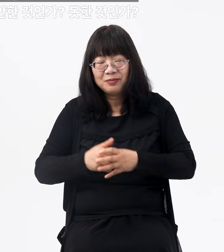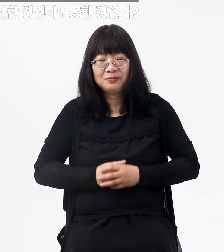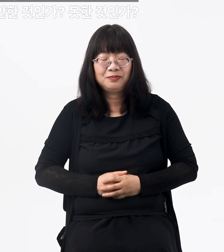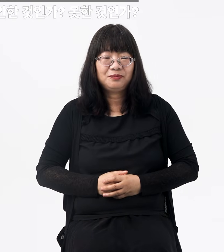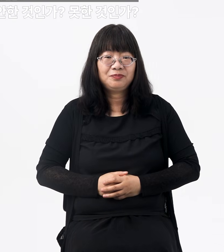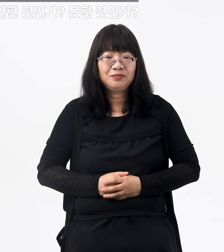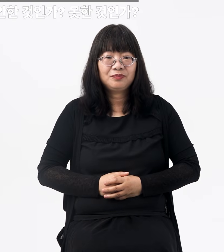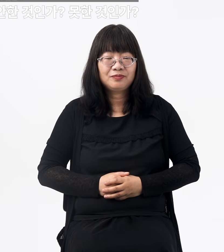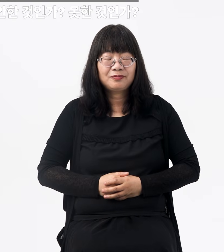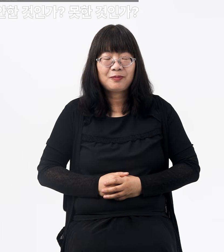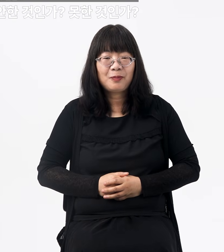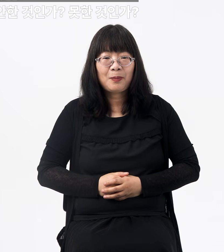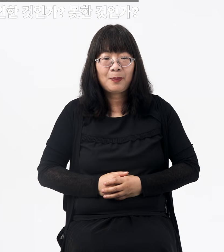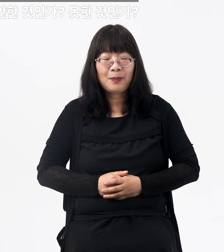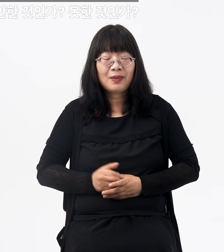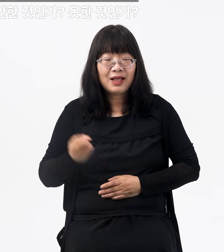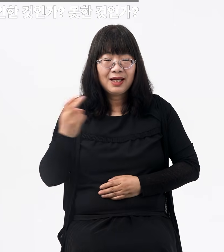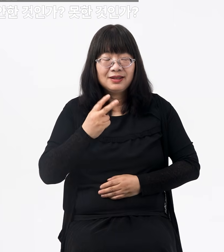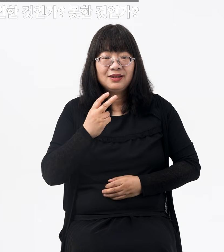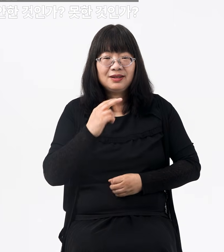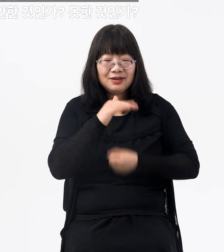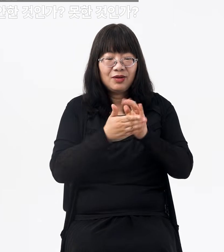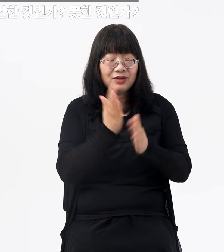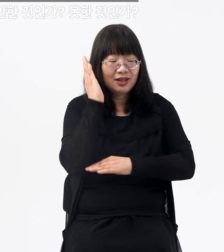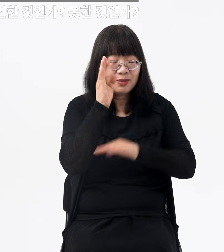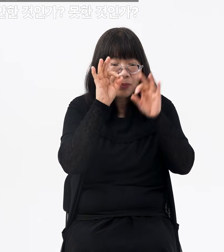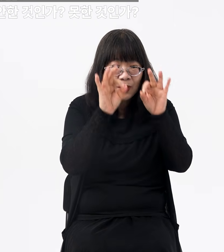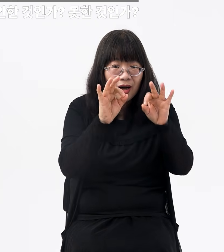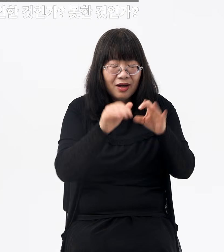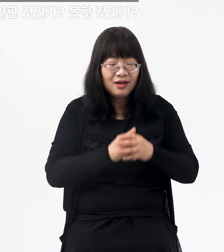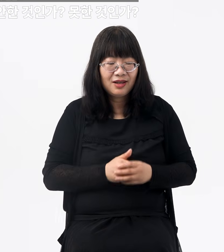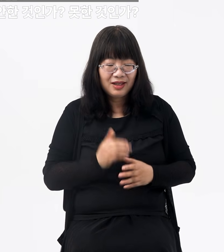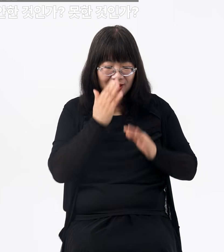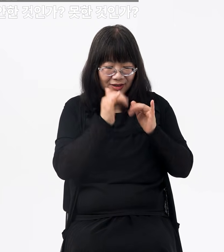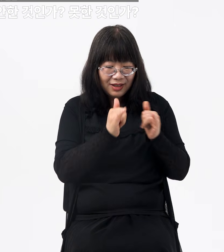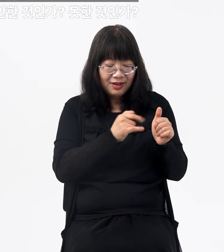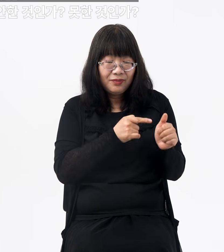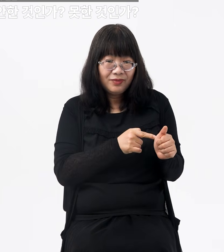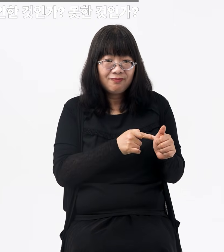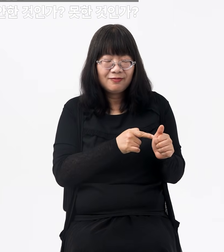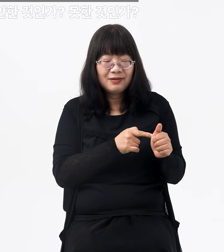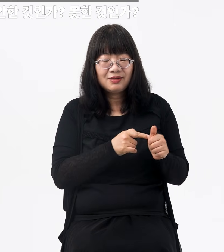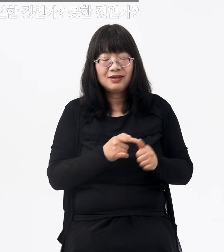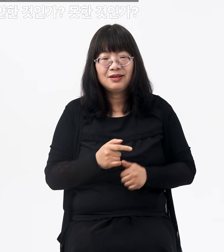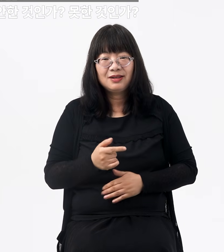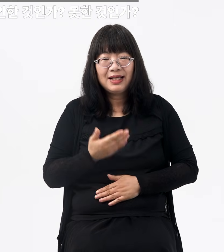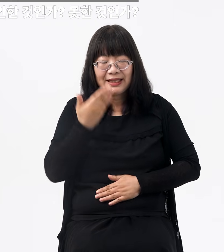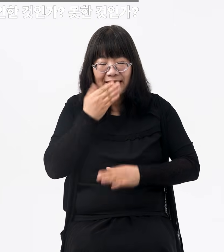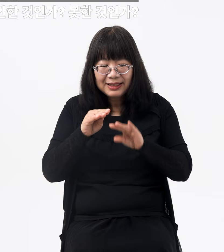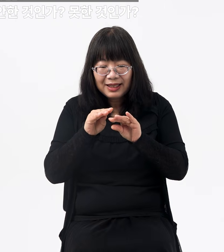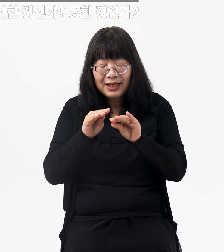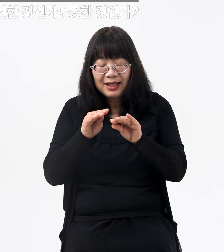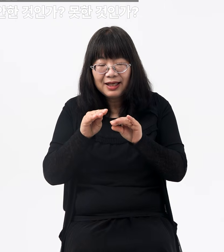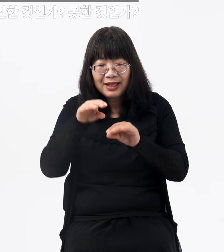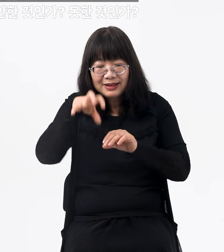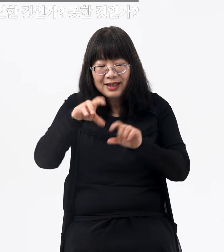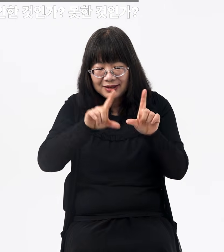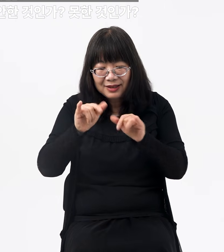않았어요. 왜? 이익과 편리성, 경제적 가치 때문에.